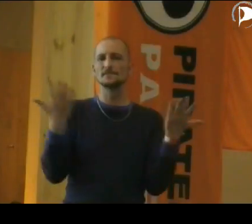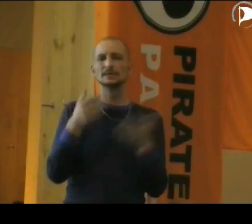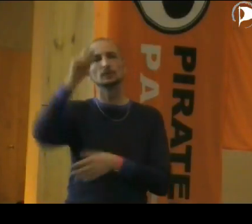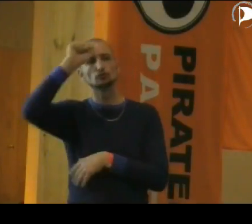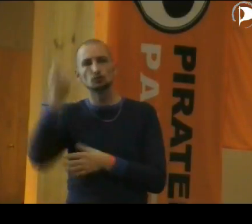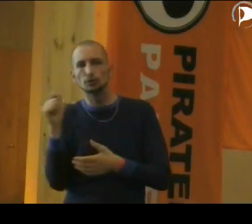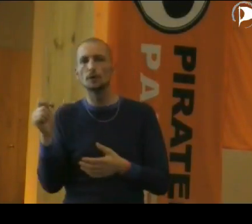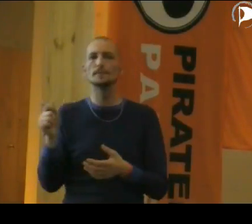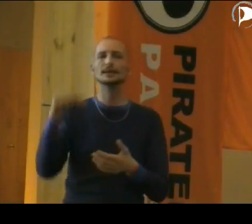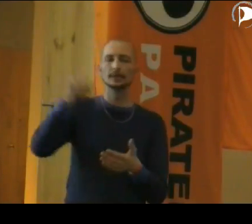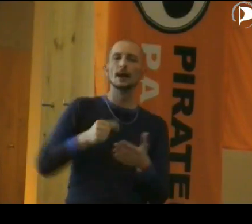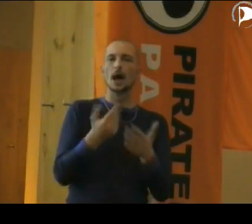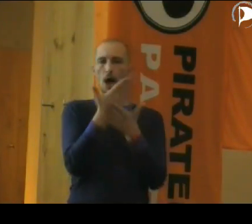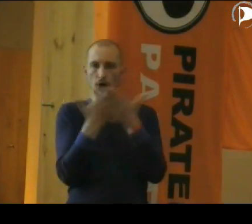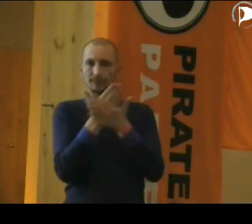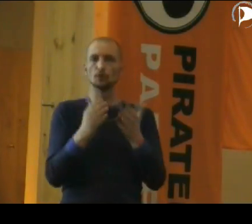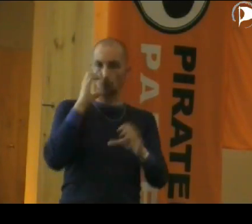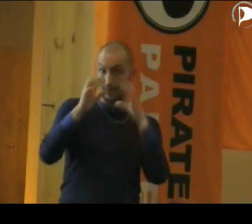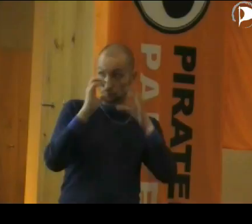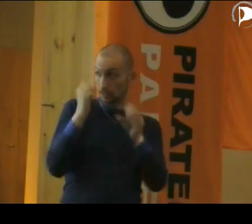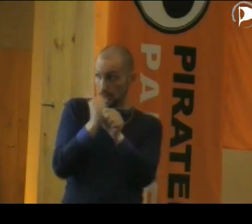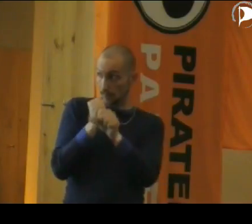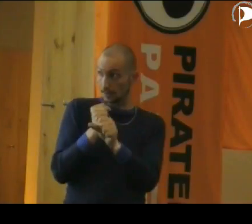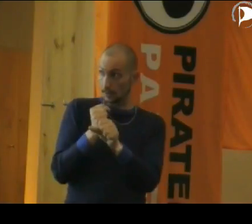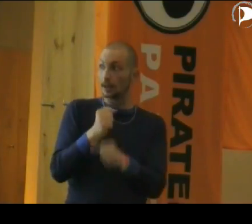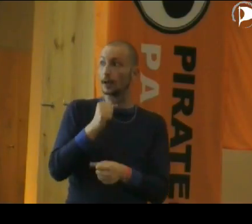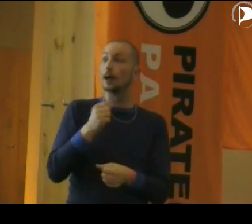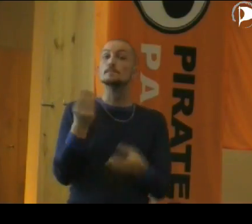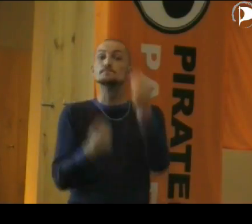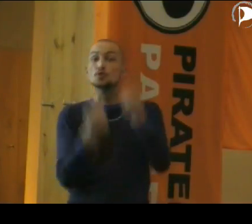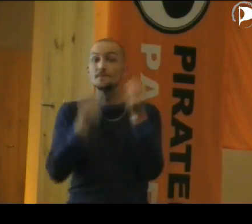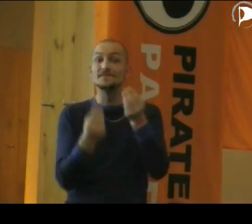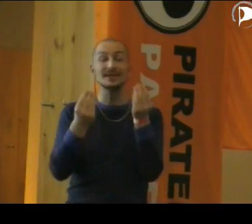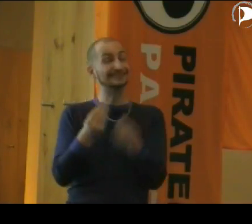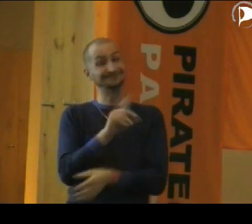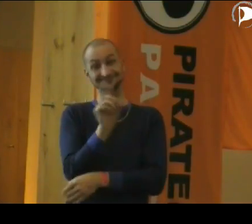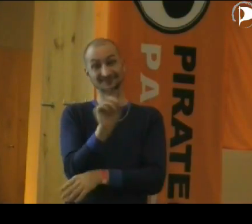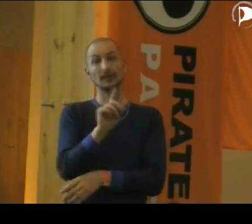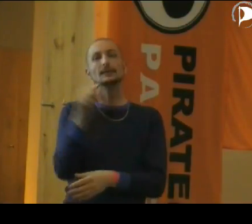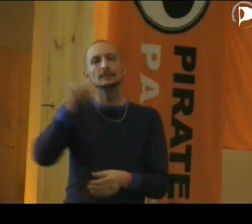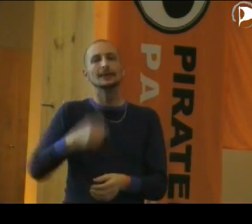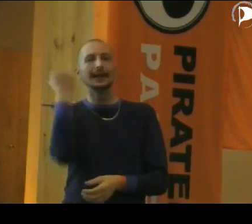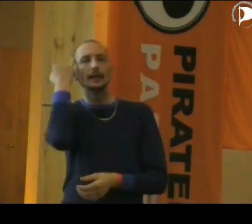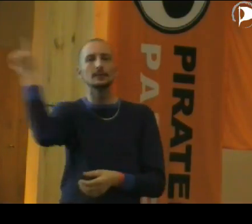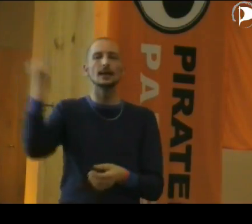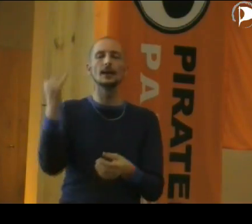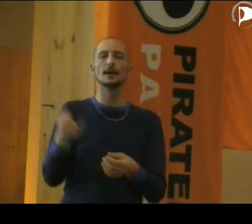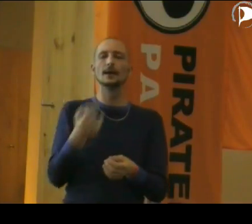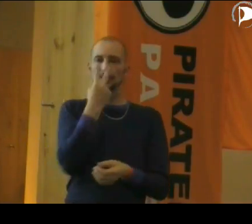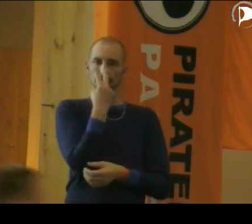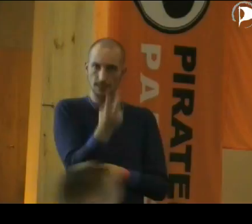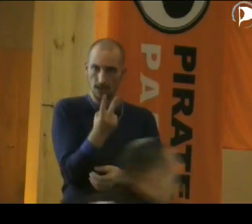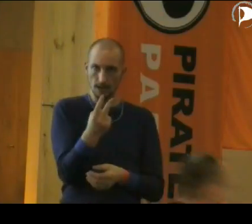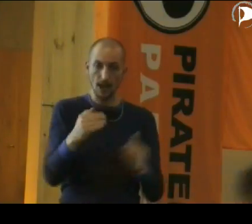kommunikation gemacht gemacht professionell nicht die leute vor jahren die idee weil ich gesehen habe dass ist einfach